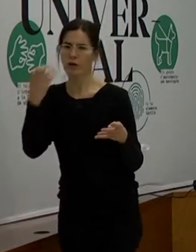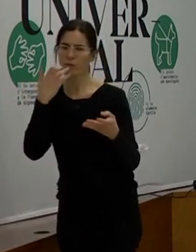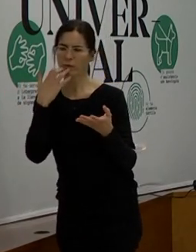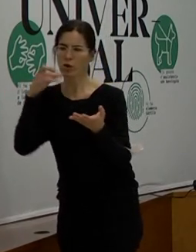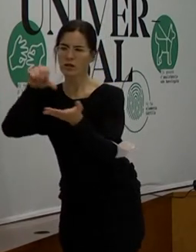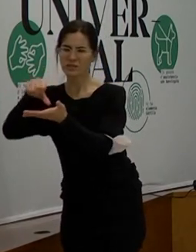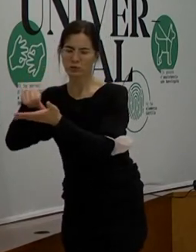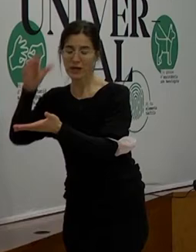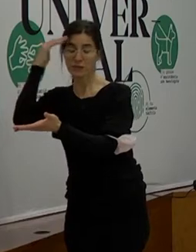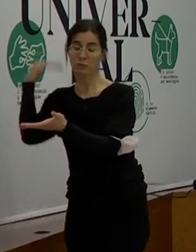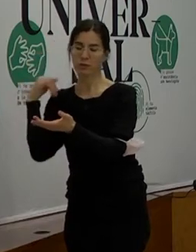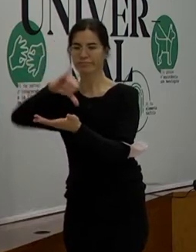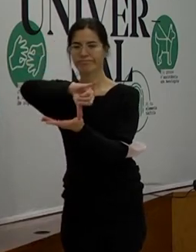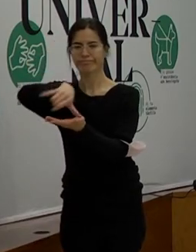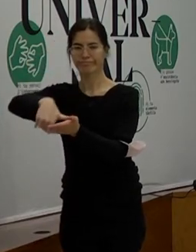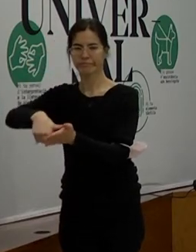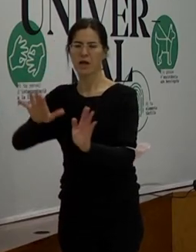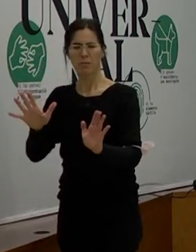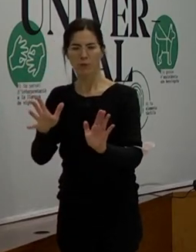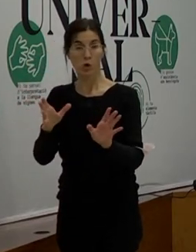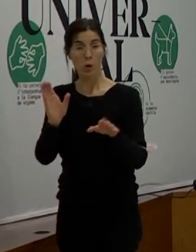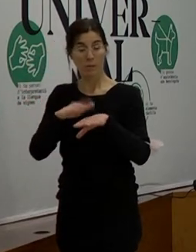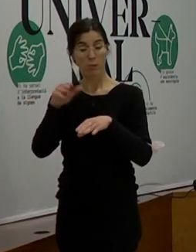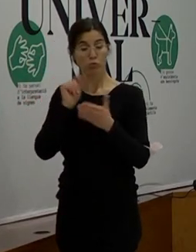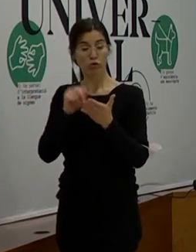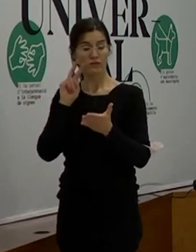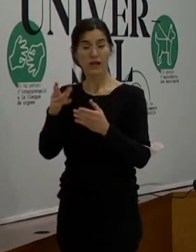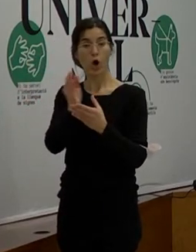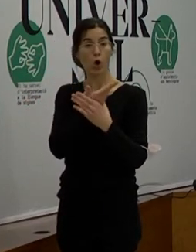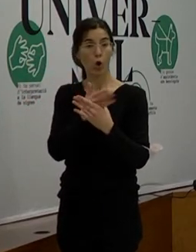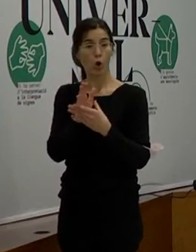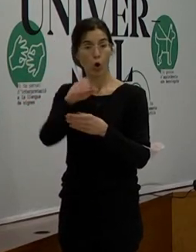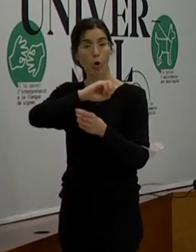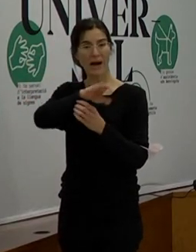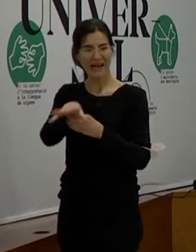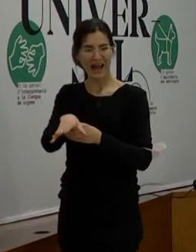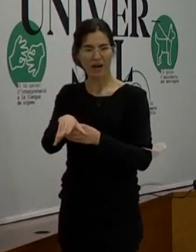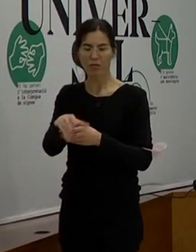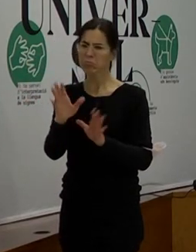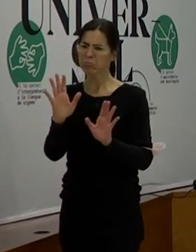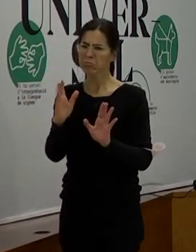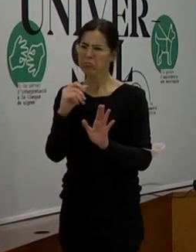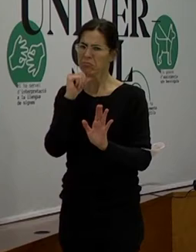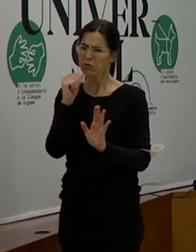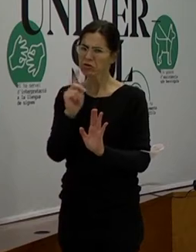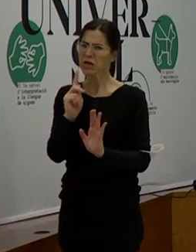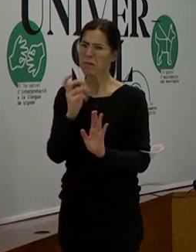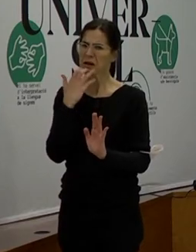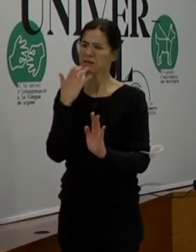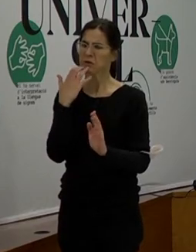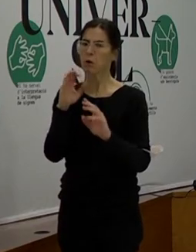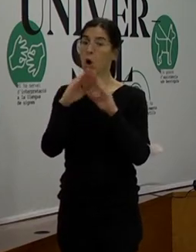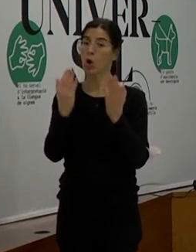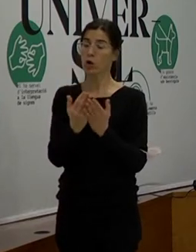ciutats i pobles, però a nivell comarcal no estaria gens malament que els